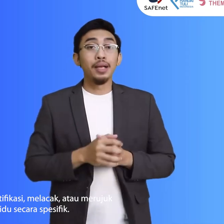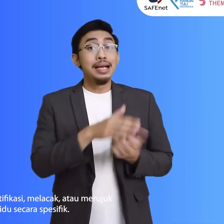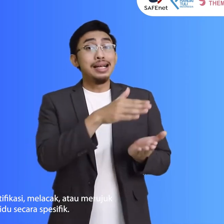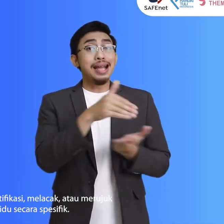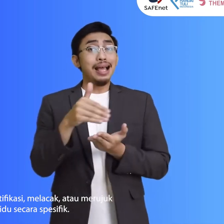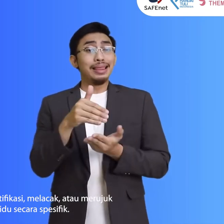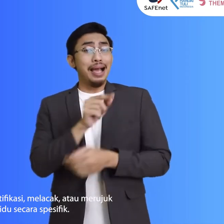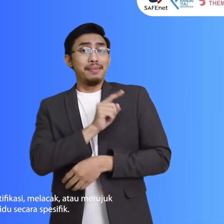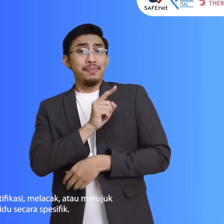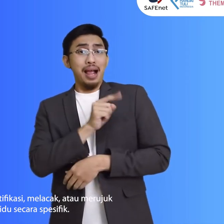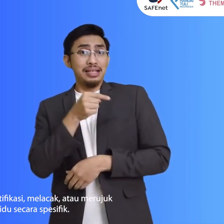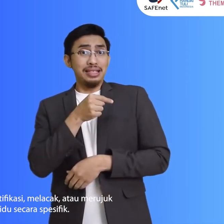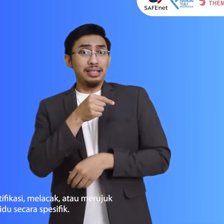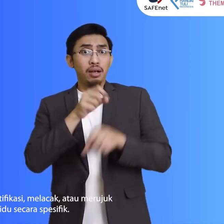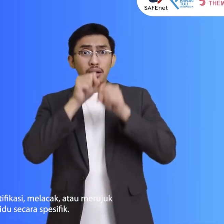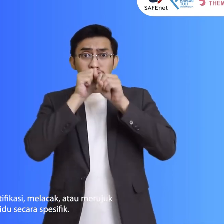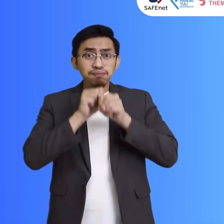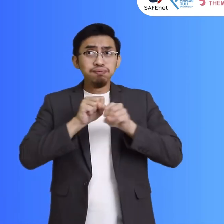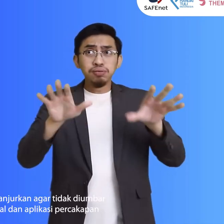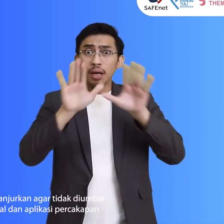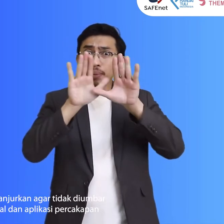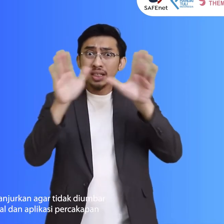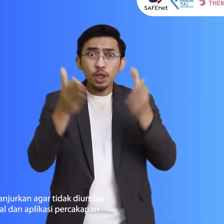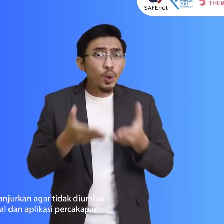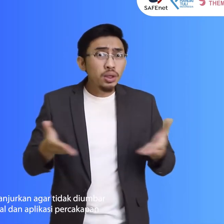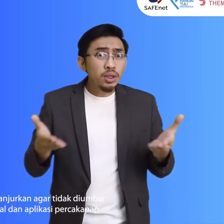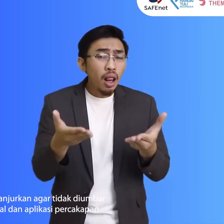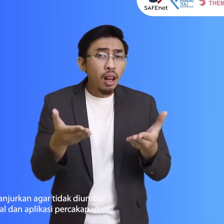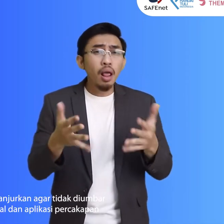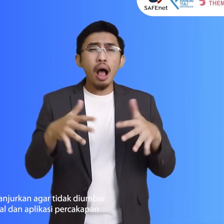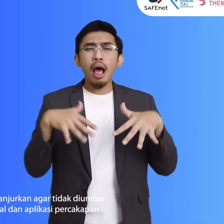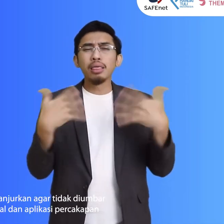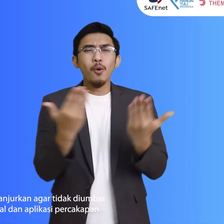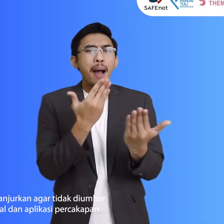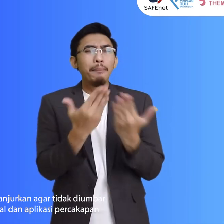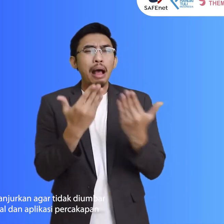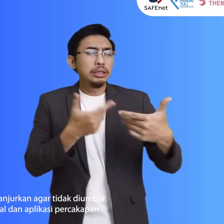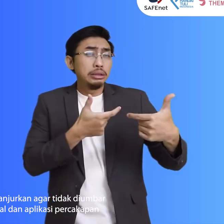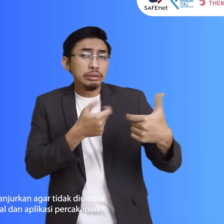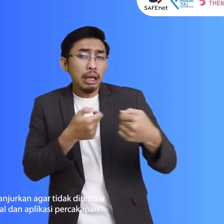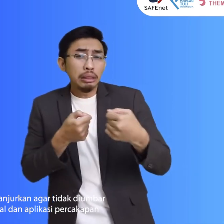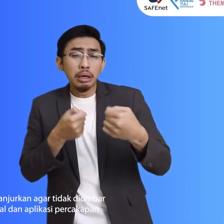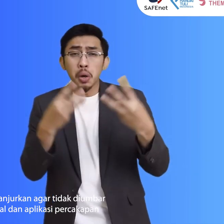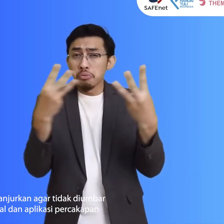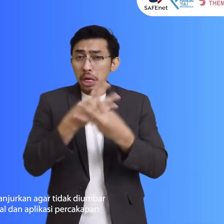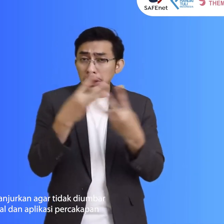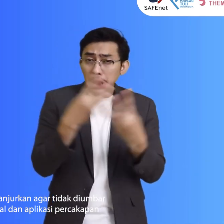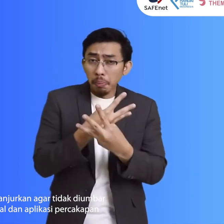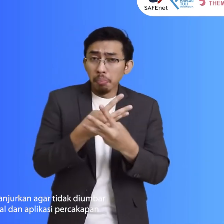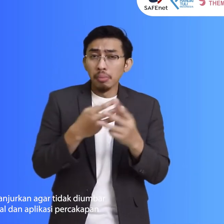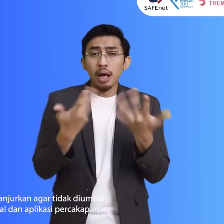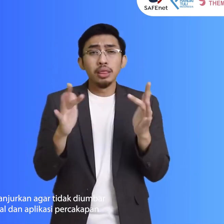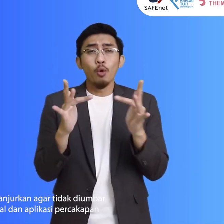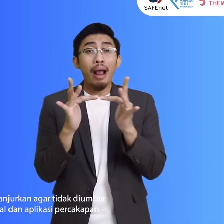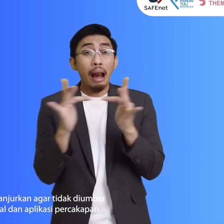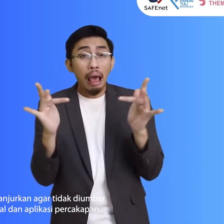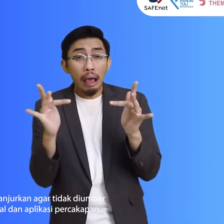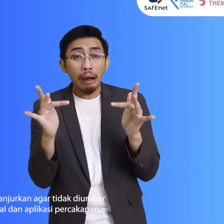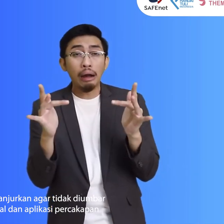Hai data pribadi dianjurkan tidak diumbar di media sosial dan aplikasi percakapan misal